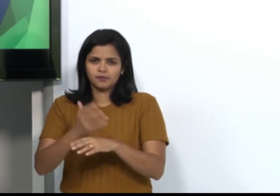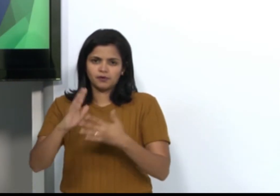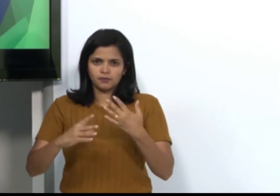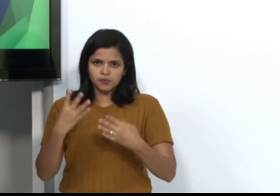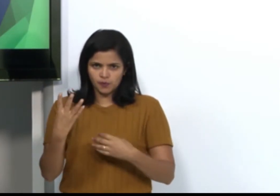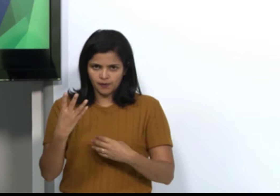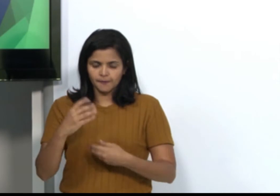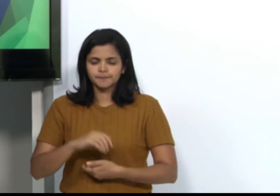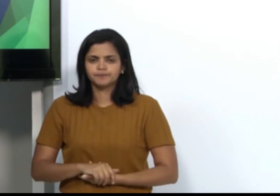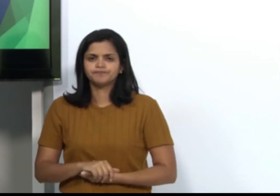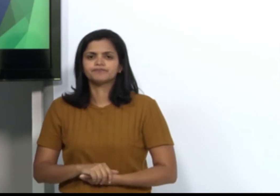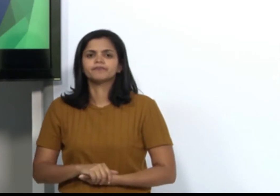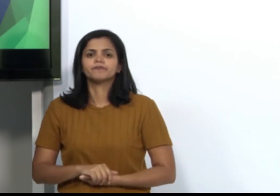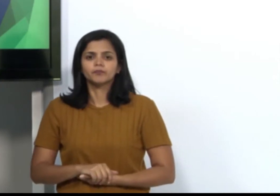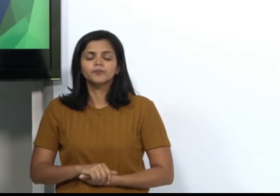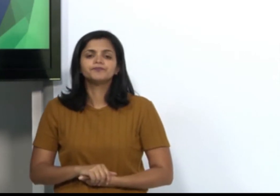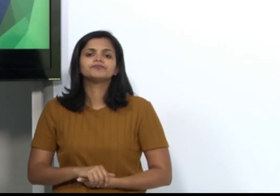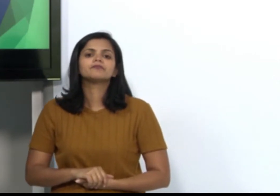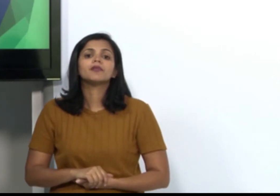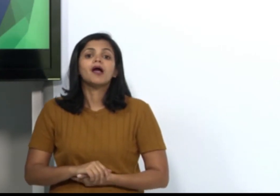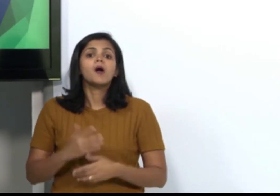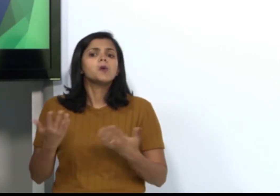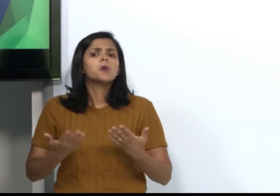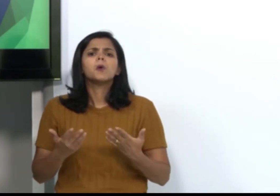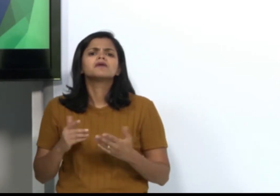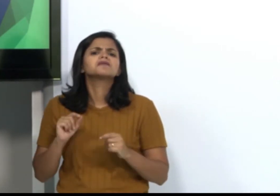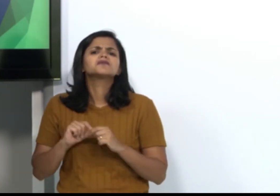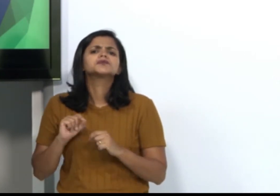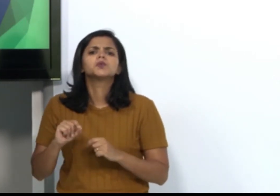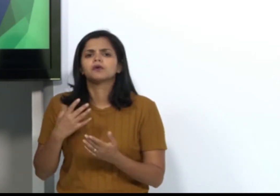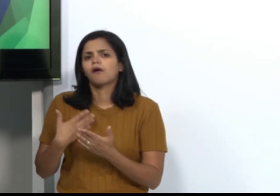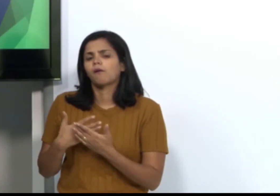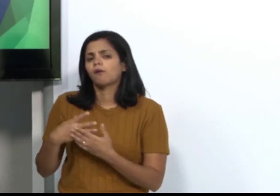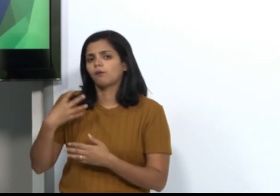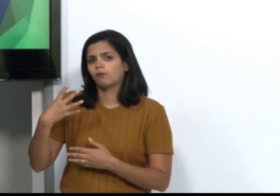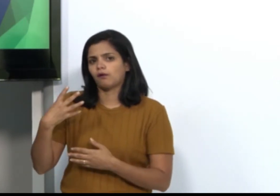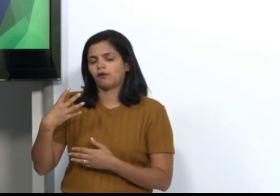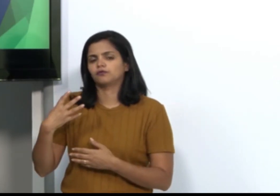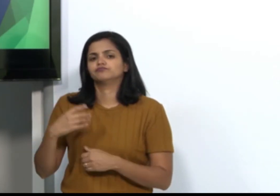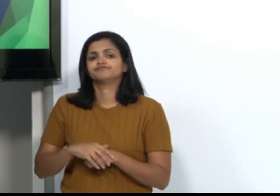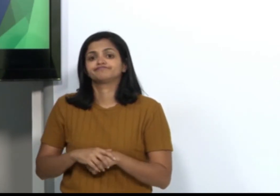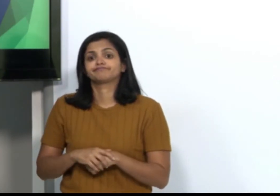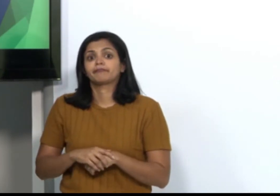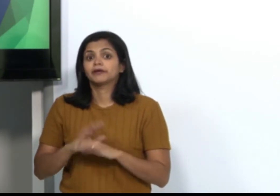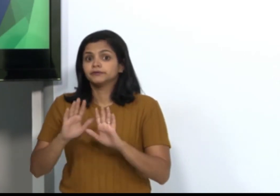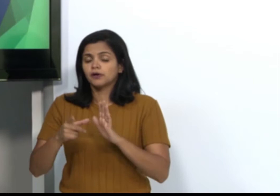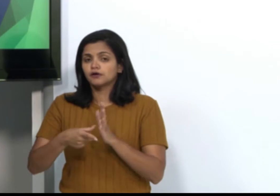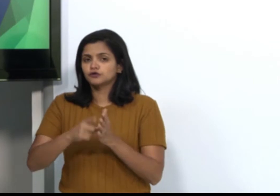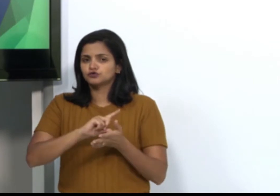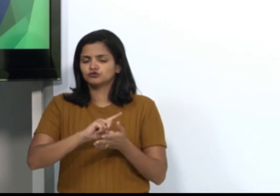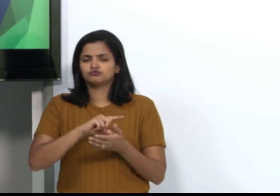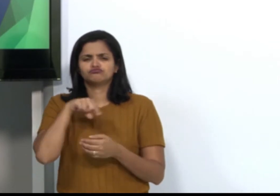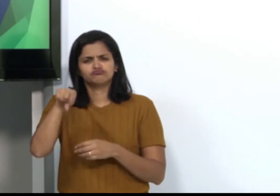salvar. E agora nós daremos início à nossa aula 4. O que estudaremos na aula 4?